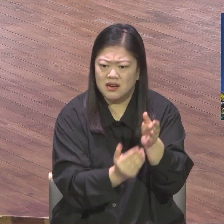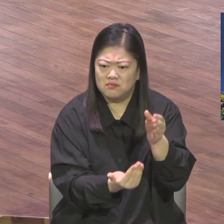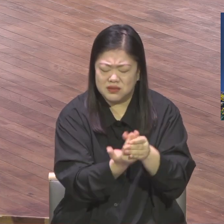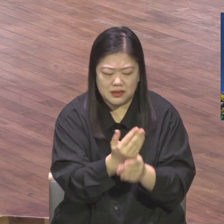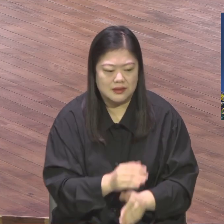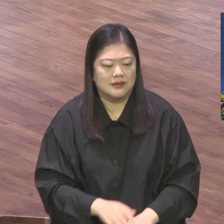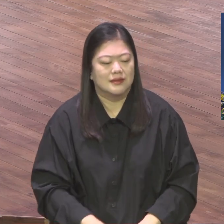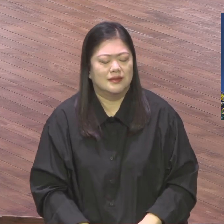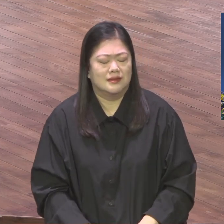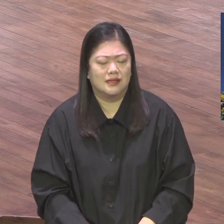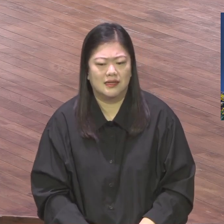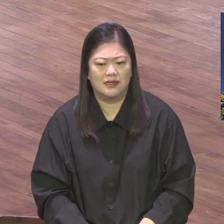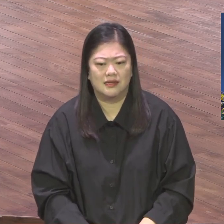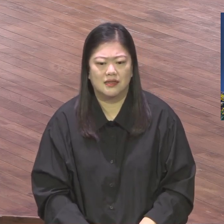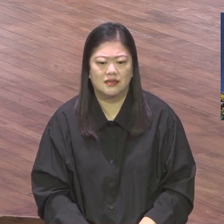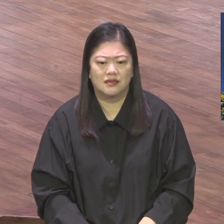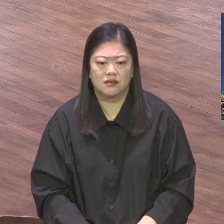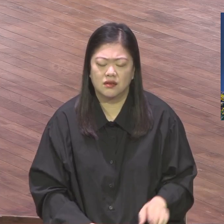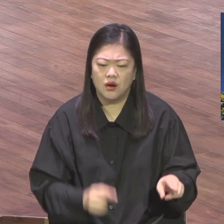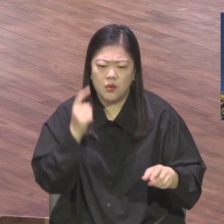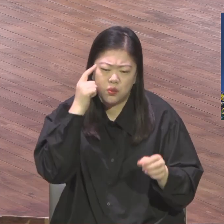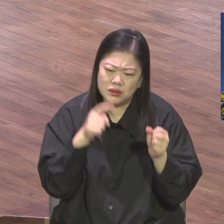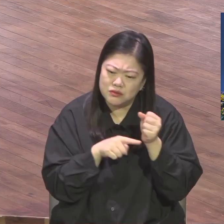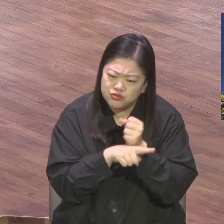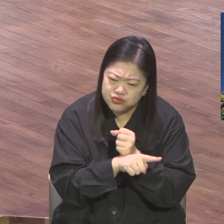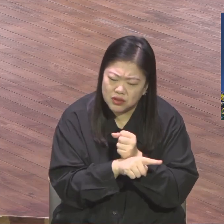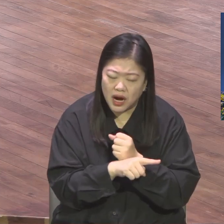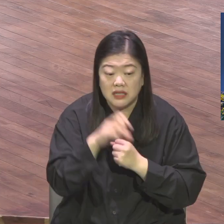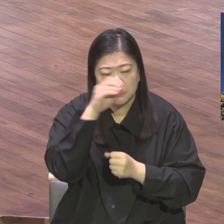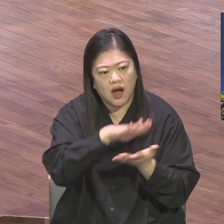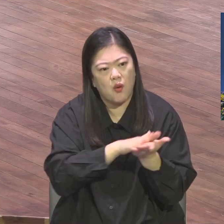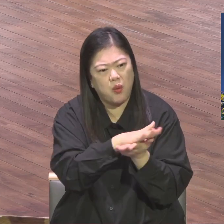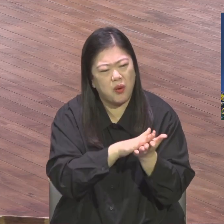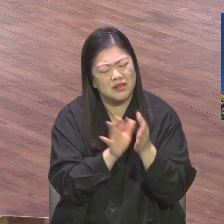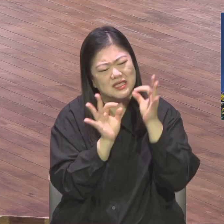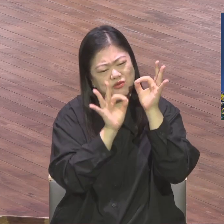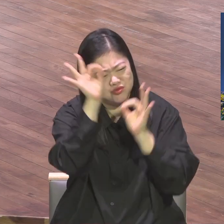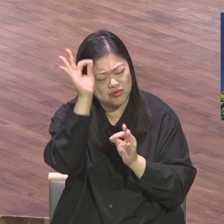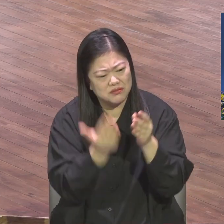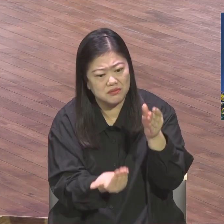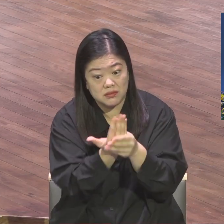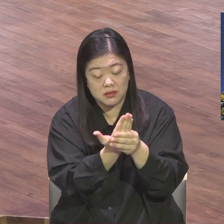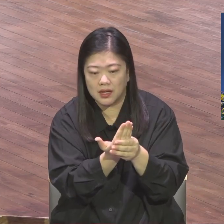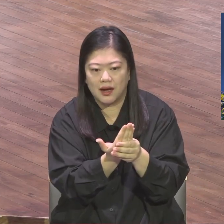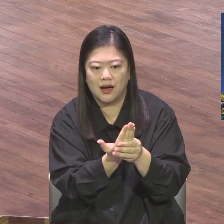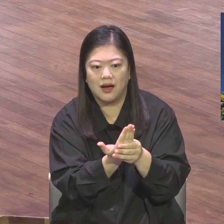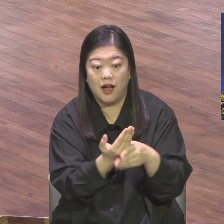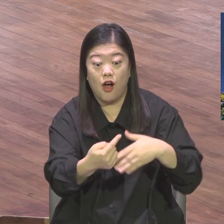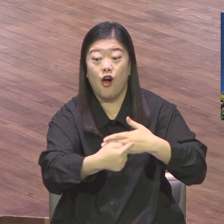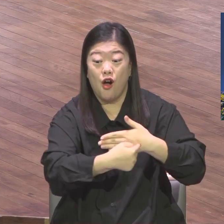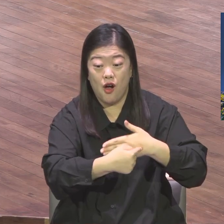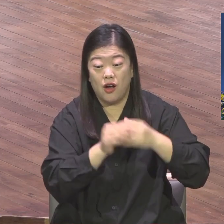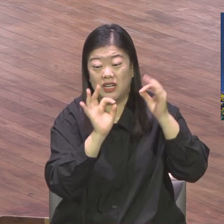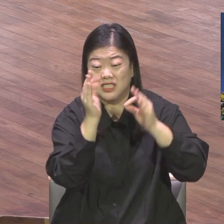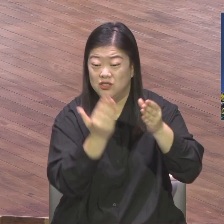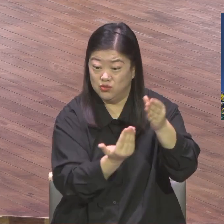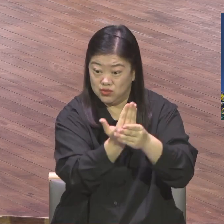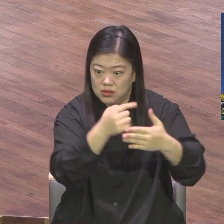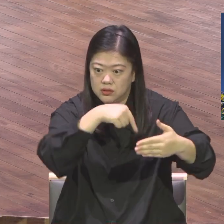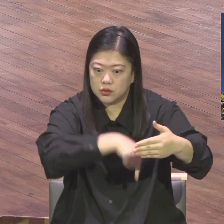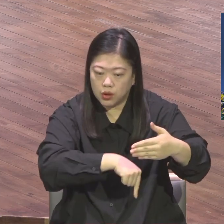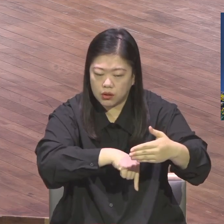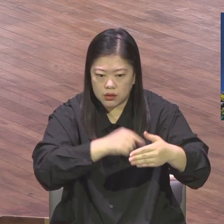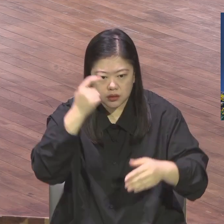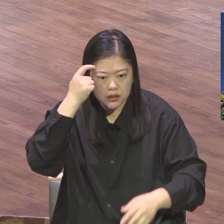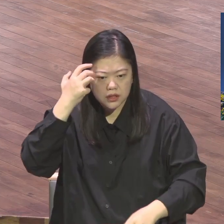이걸 정확하게 영적으로 알고 전달을 하고 우리 렘넌트들에게 영적